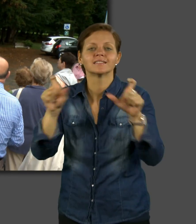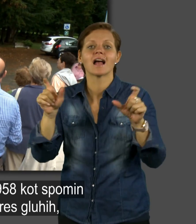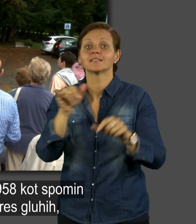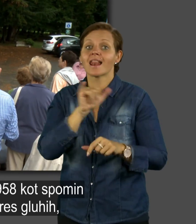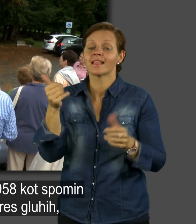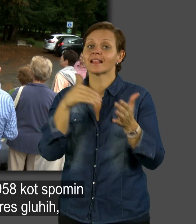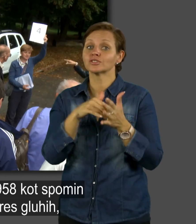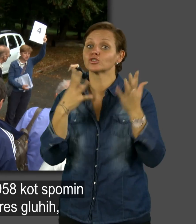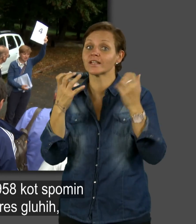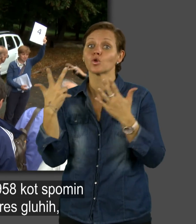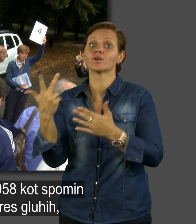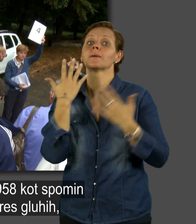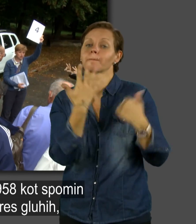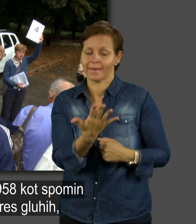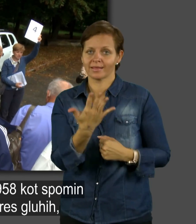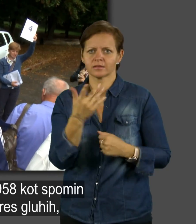razglasila leta